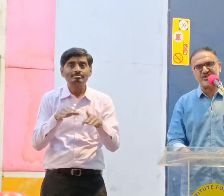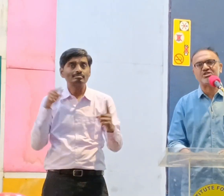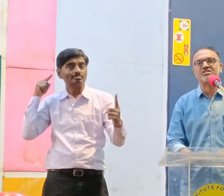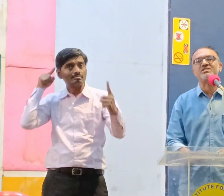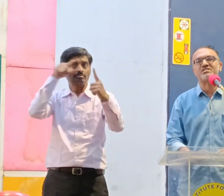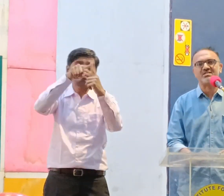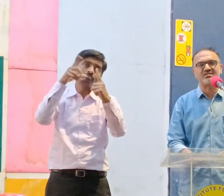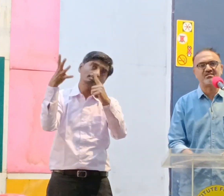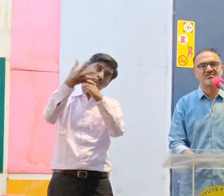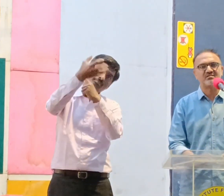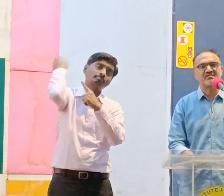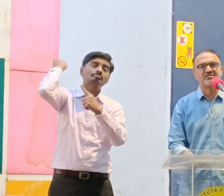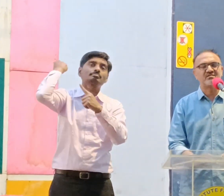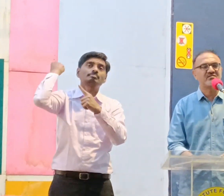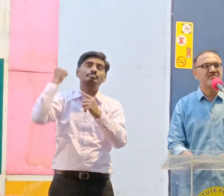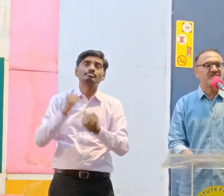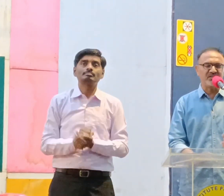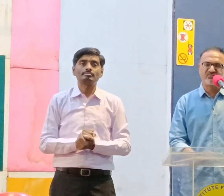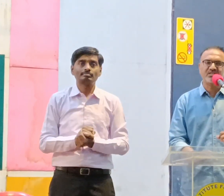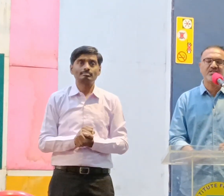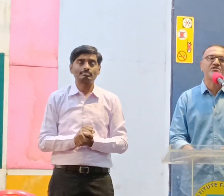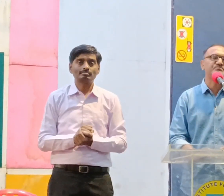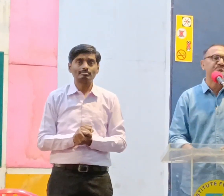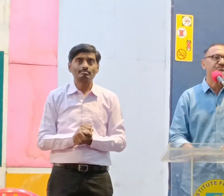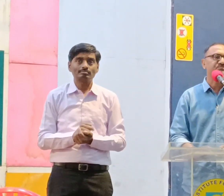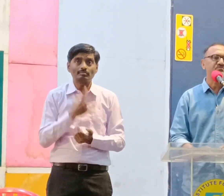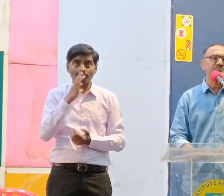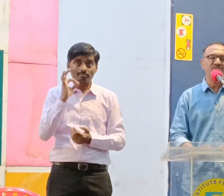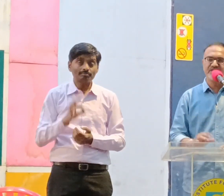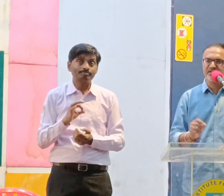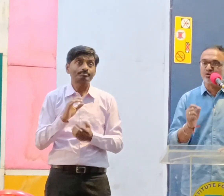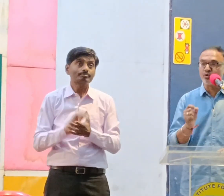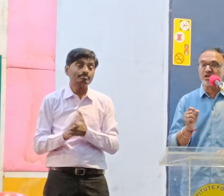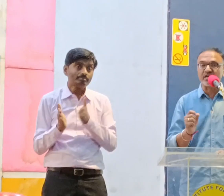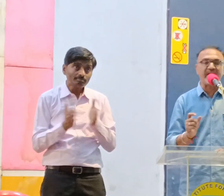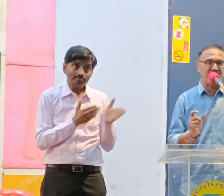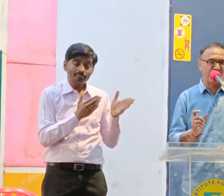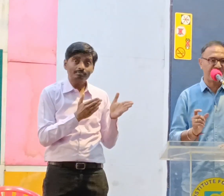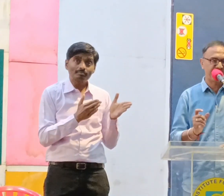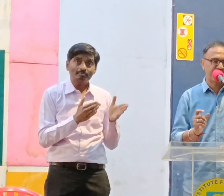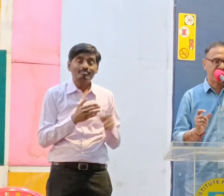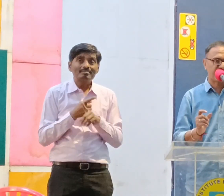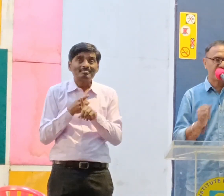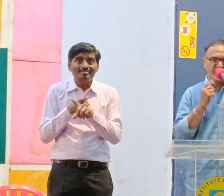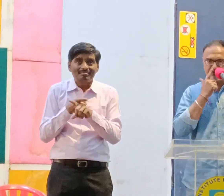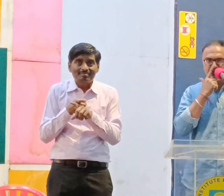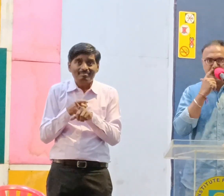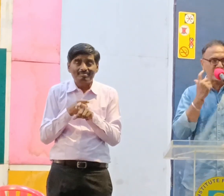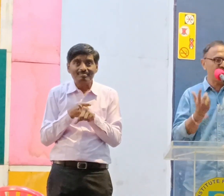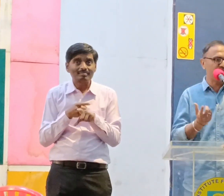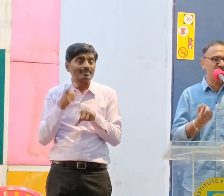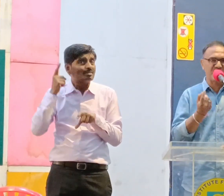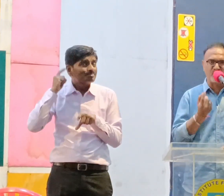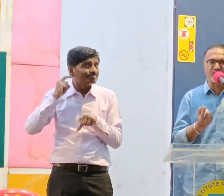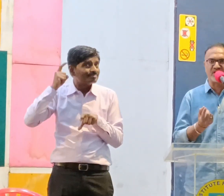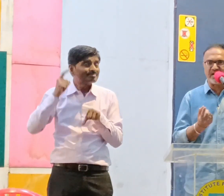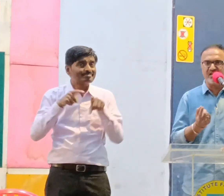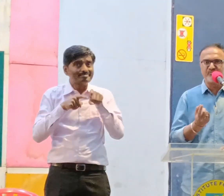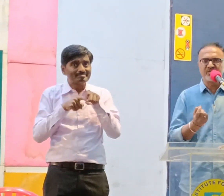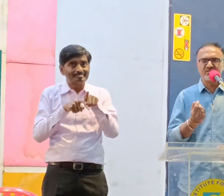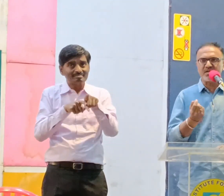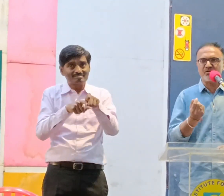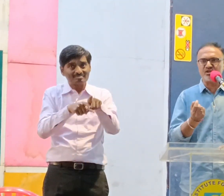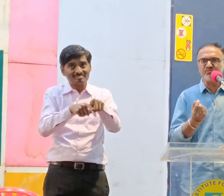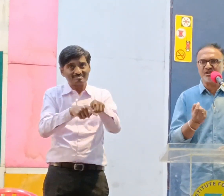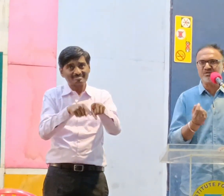સુધી પહોંચી શકીએ છીએ એકવાર છે ને એક ગોકળ ગાય હવે આપણને સૌને ખબર છે ગોકળ